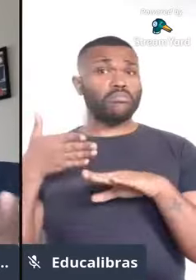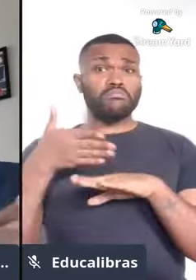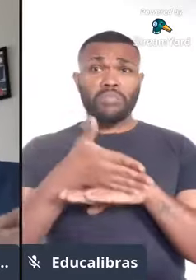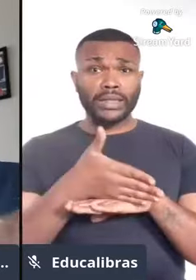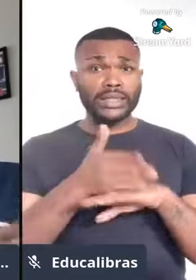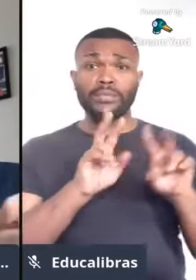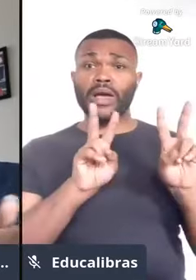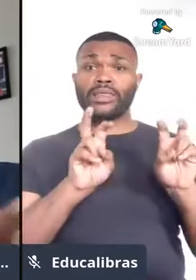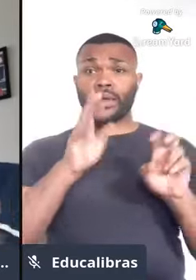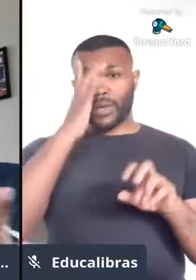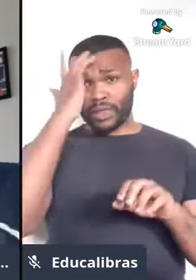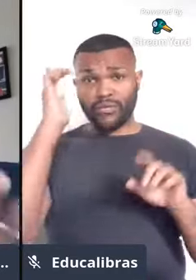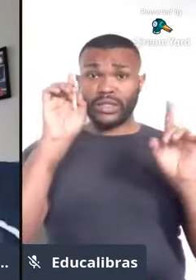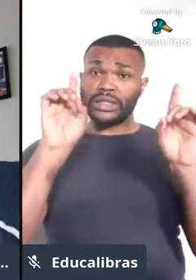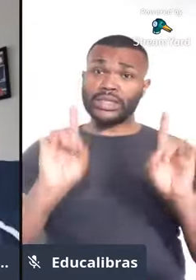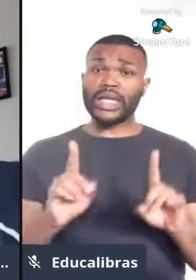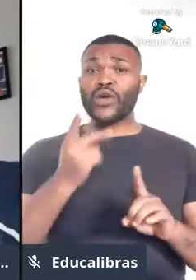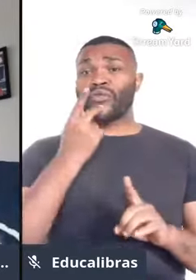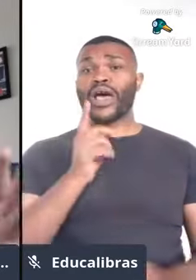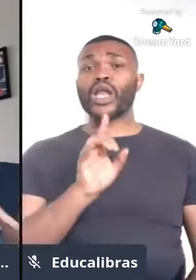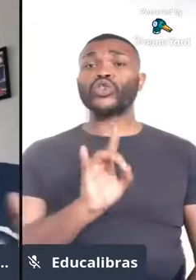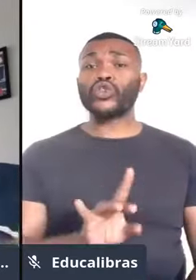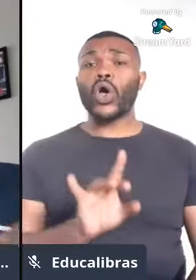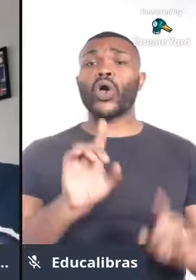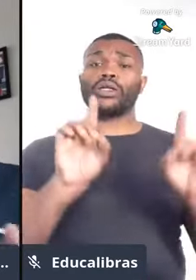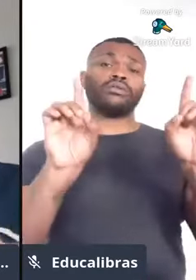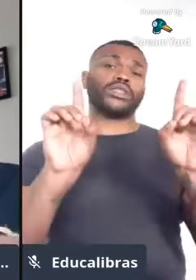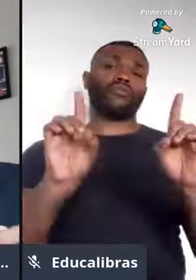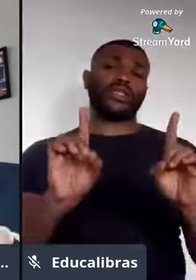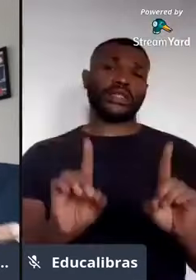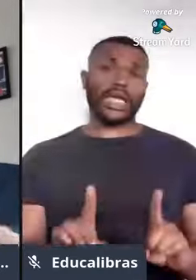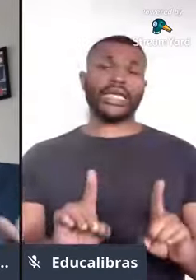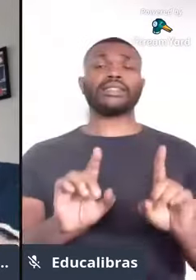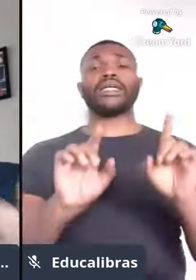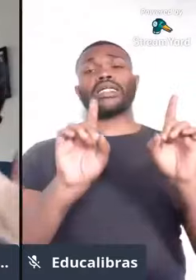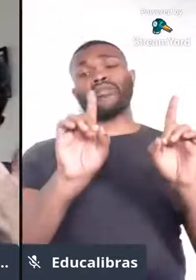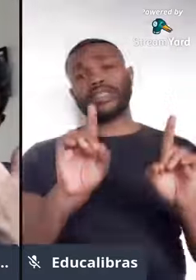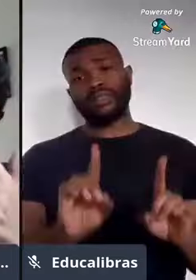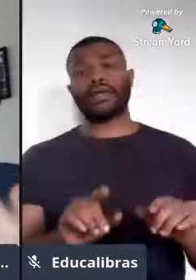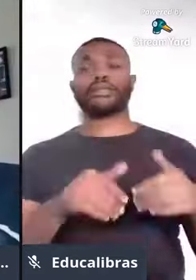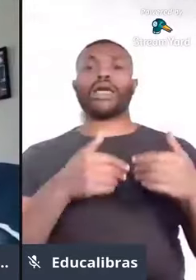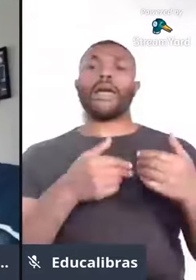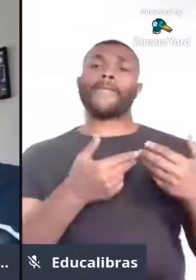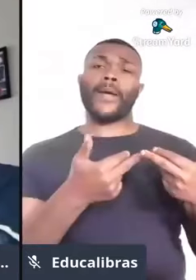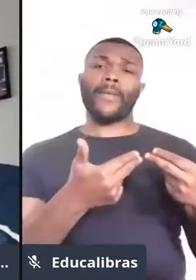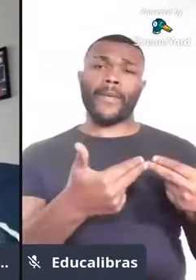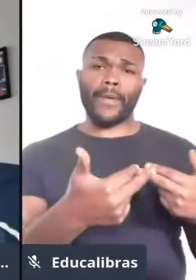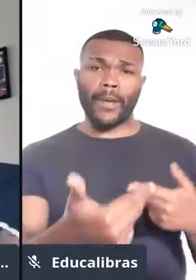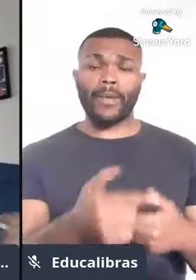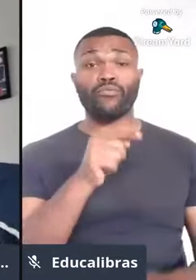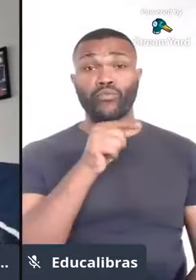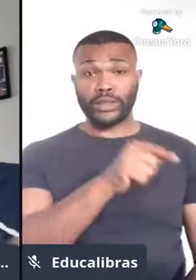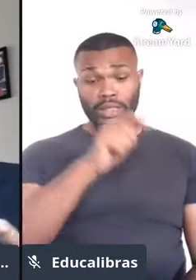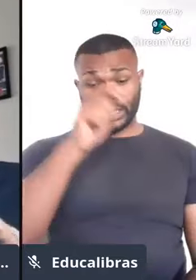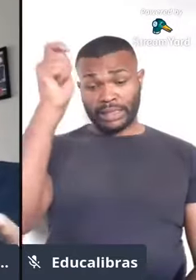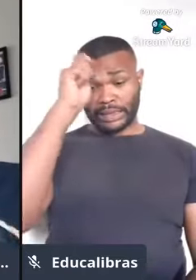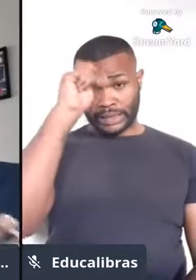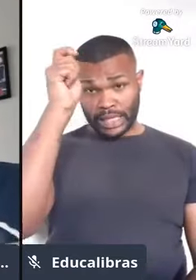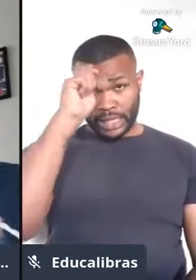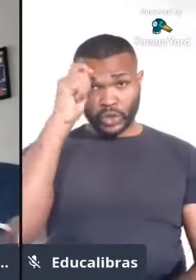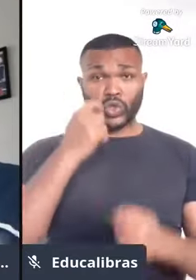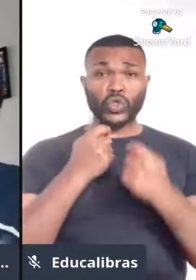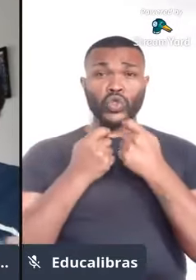você tem que falar da deficiência, porque a pessoa com deficiência é isso, que a deficiência é aquilo. E quando você chegava lá e você trazia temas